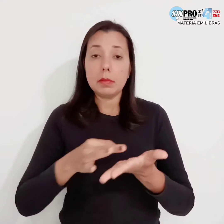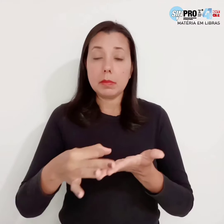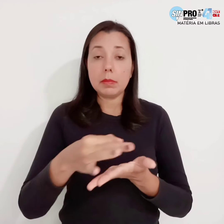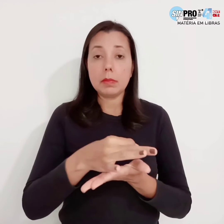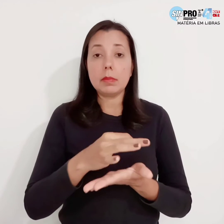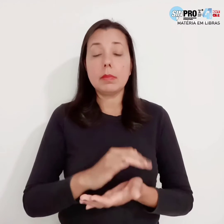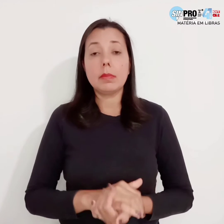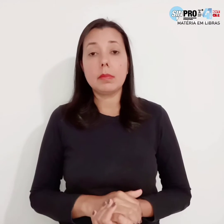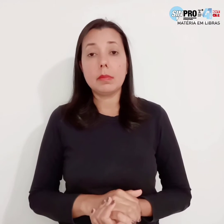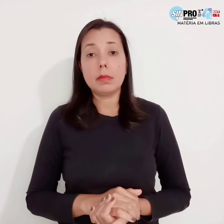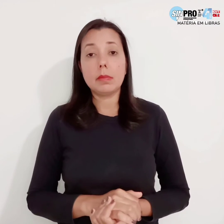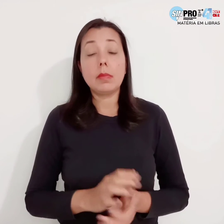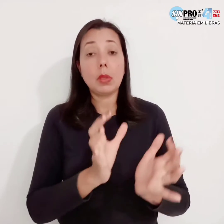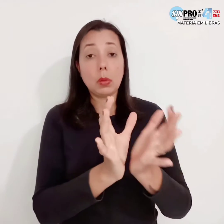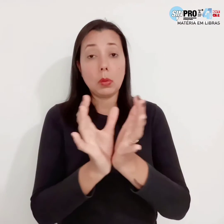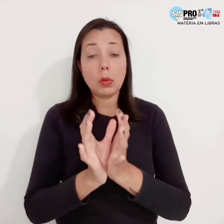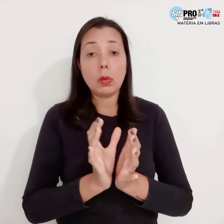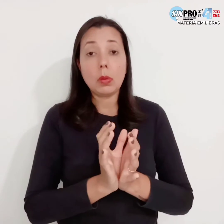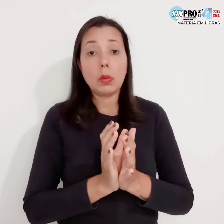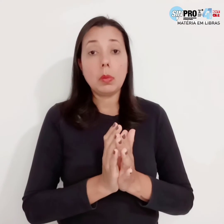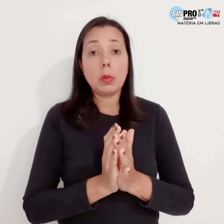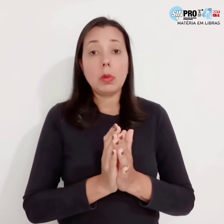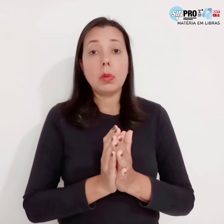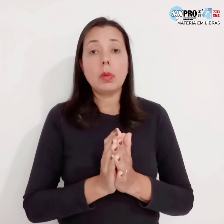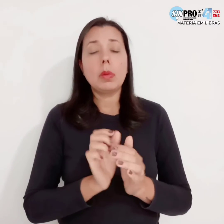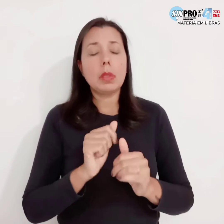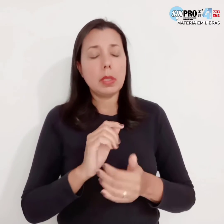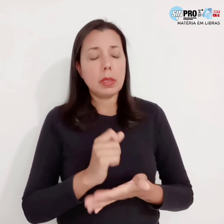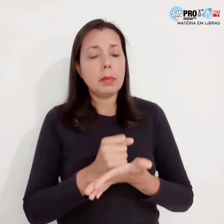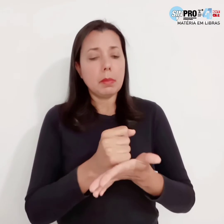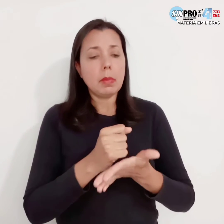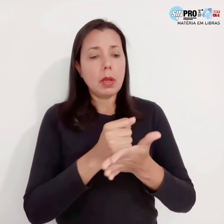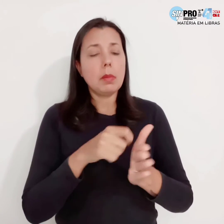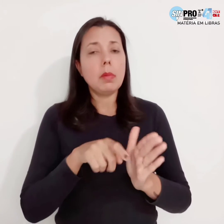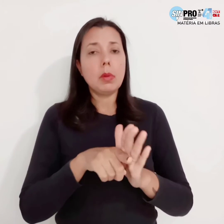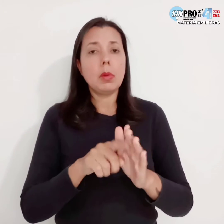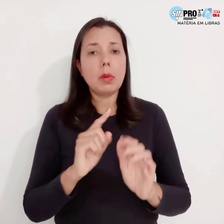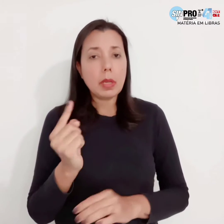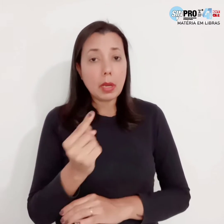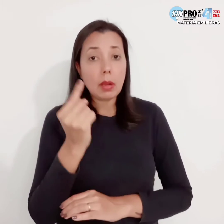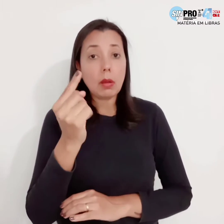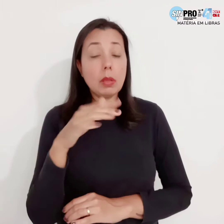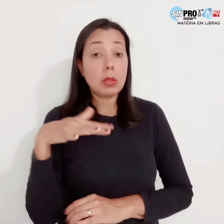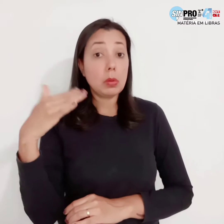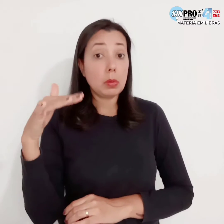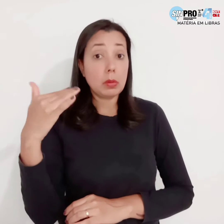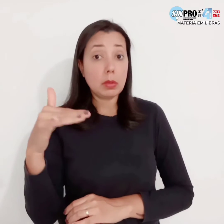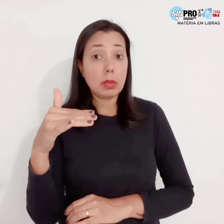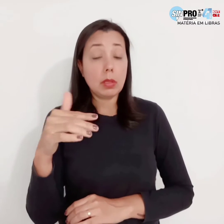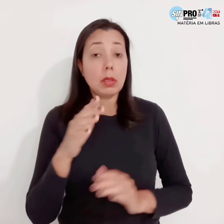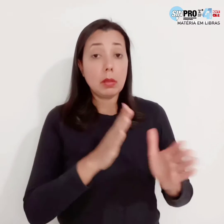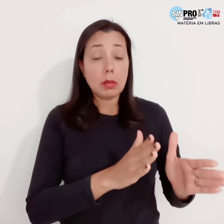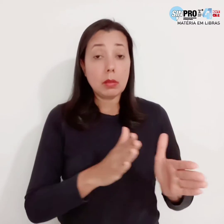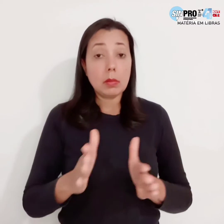16.509,66. O grupo que mais contribuiu para altas dos preços no período foi o